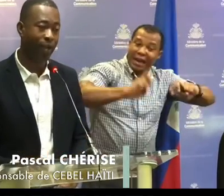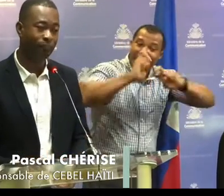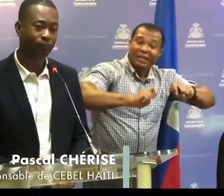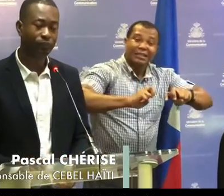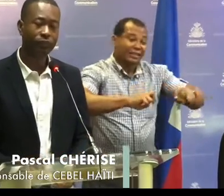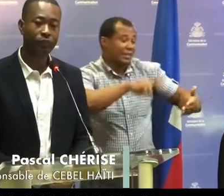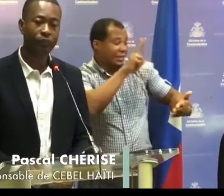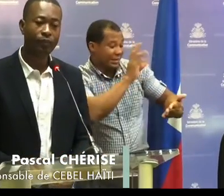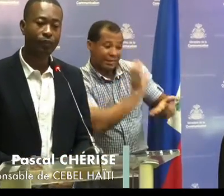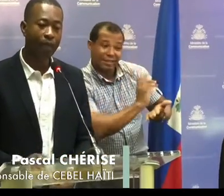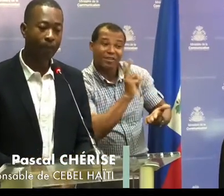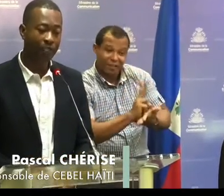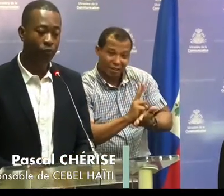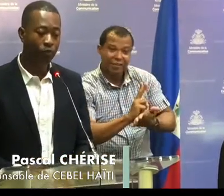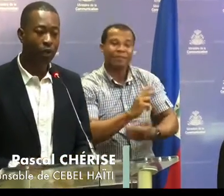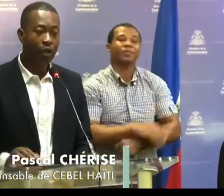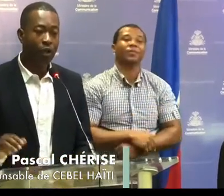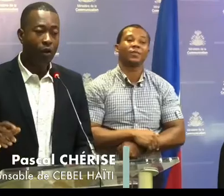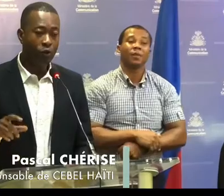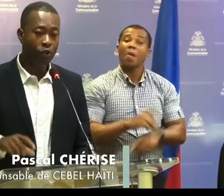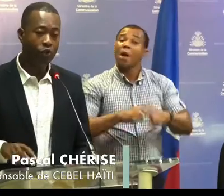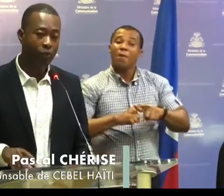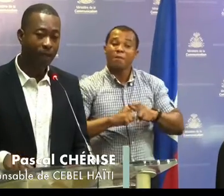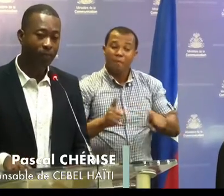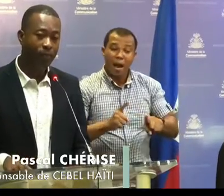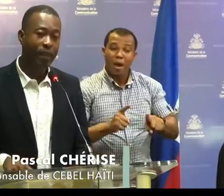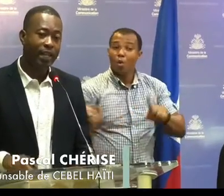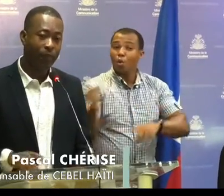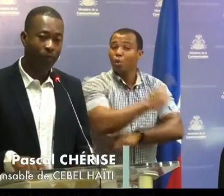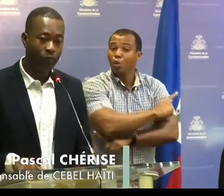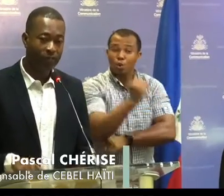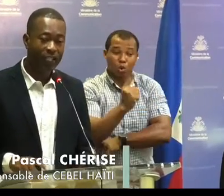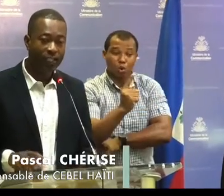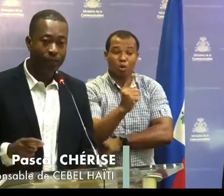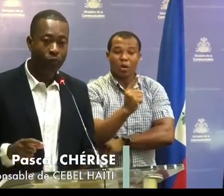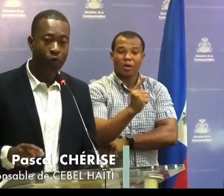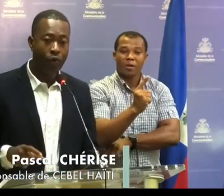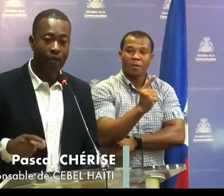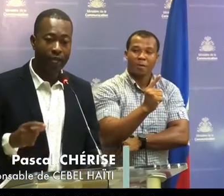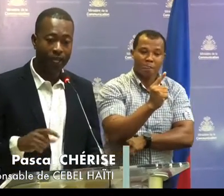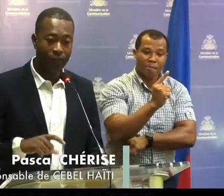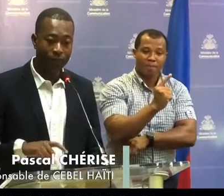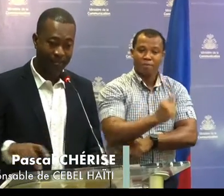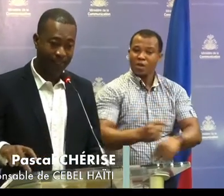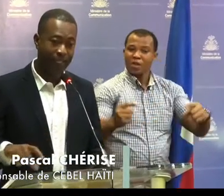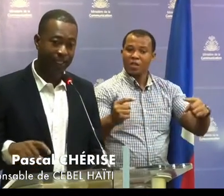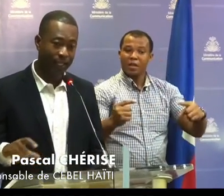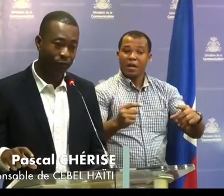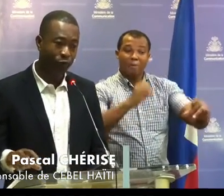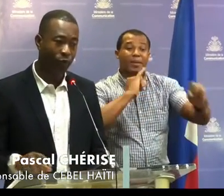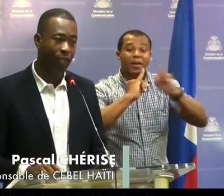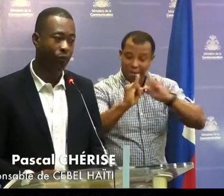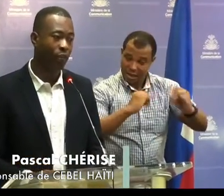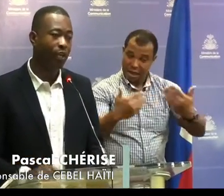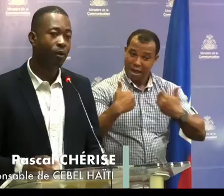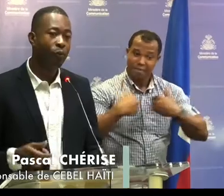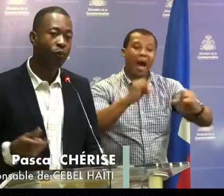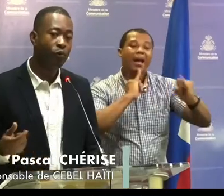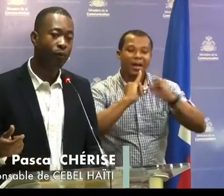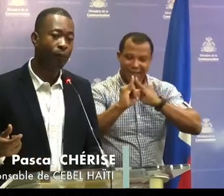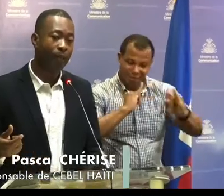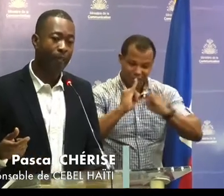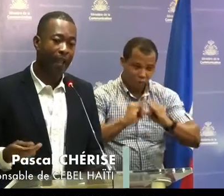d'emploi. Mais tout, le jour même, il y a bien possibilité pour passer interview et puis